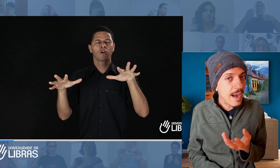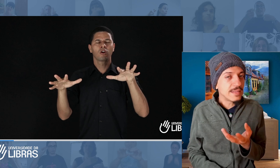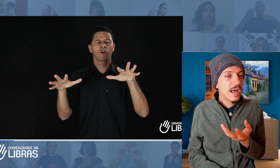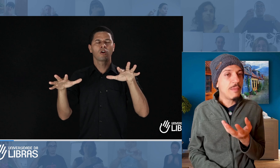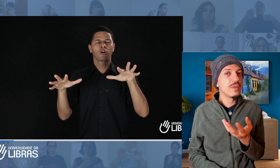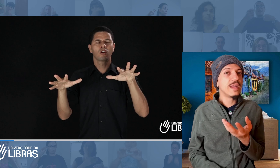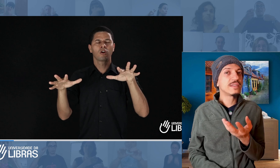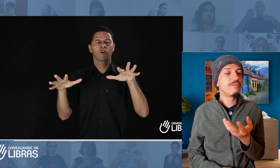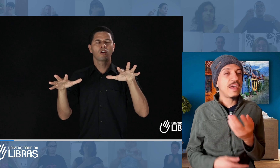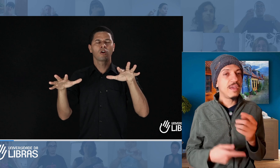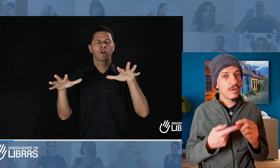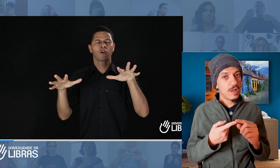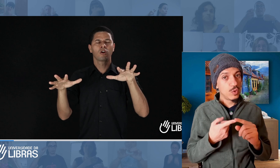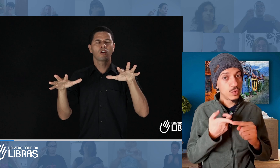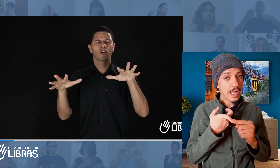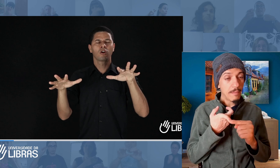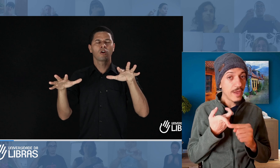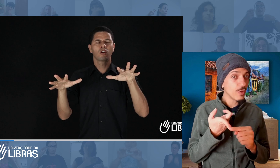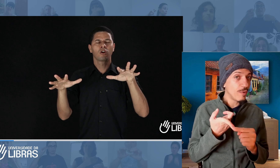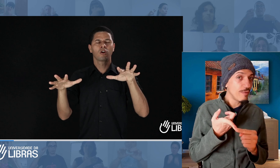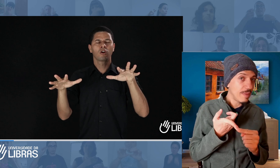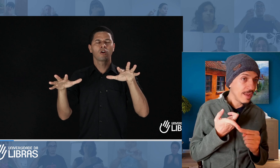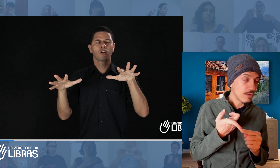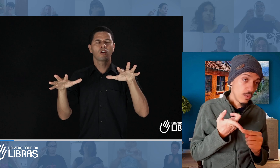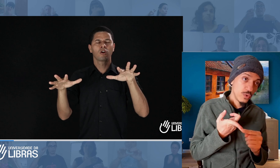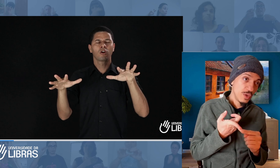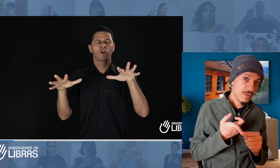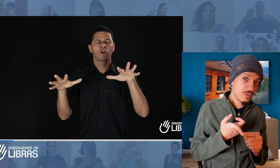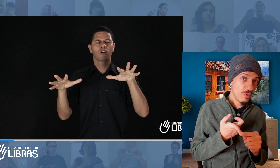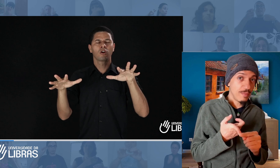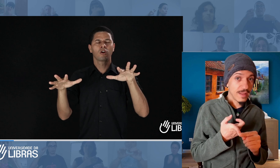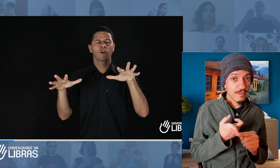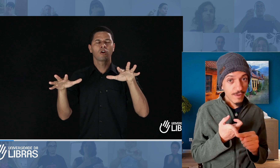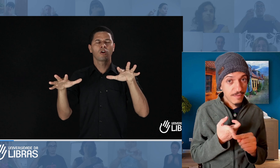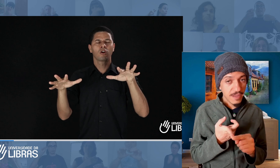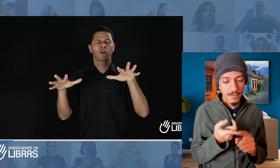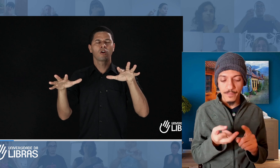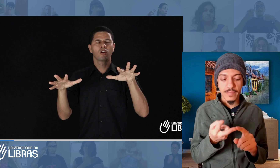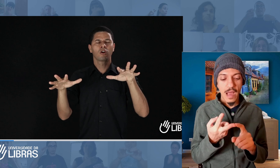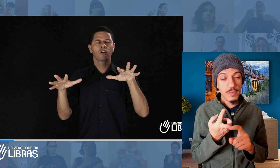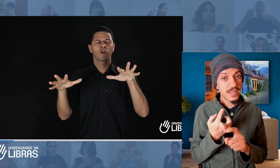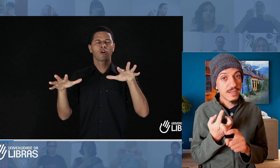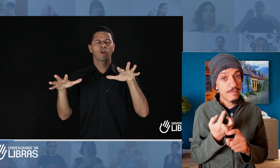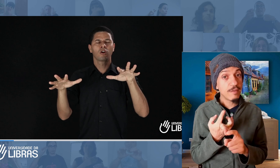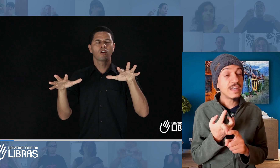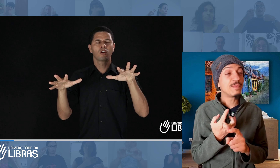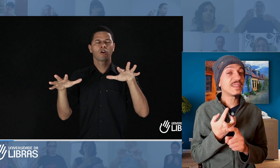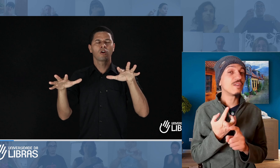a mudança veio do tamanho do movimento, ou o tipo de movimento que foi feito. A mudança veio da expressão